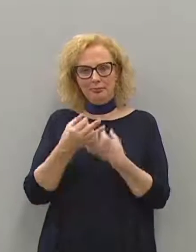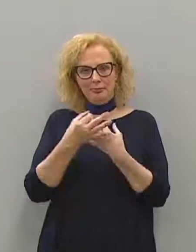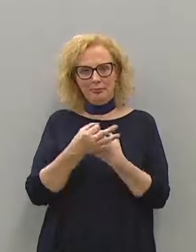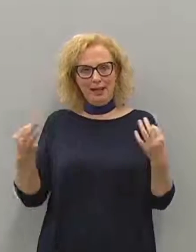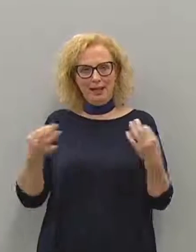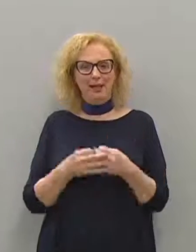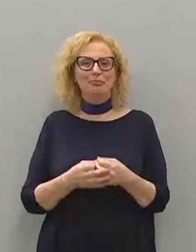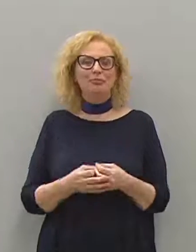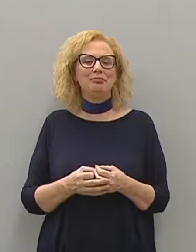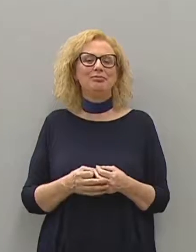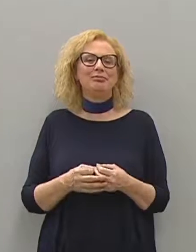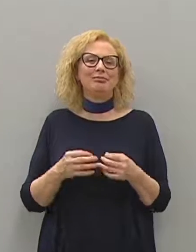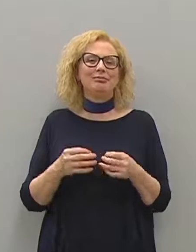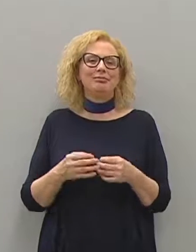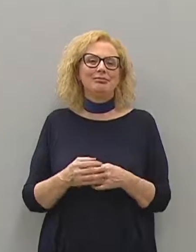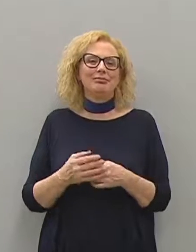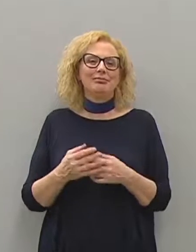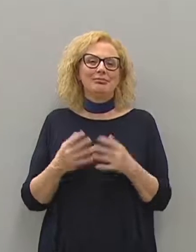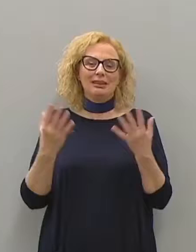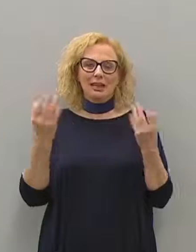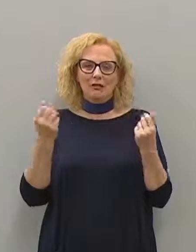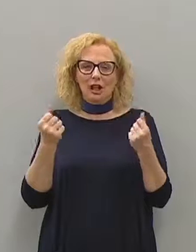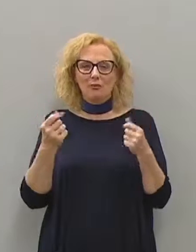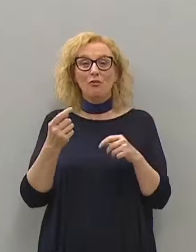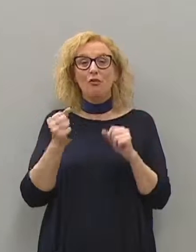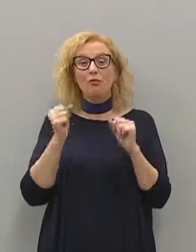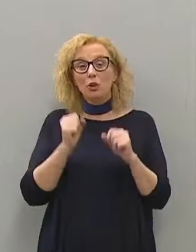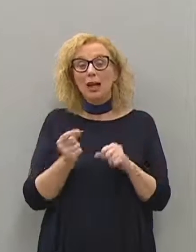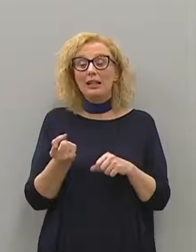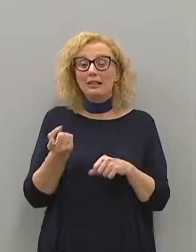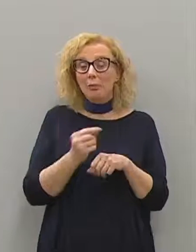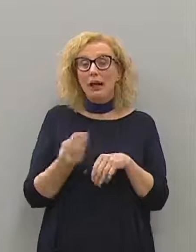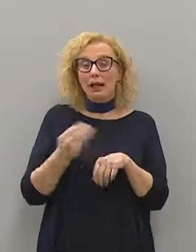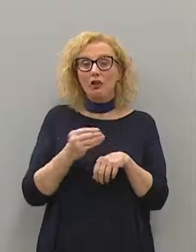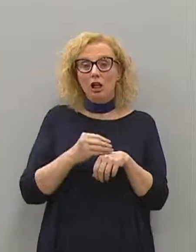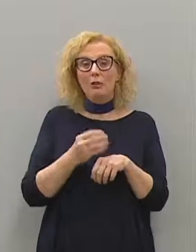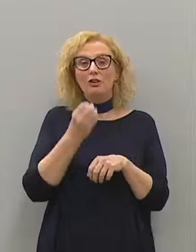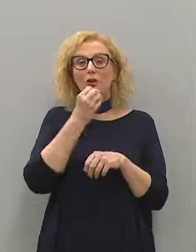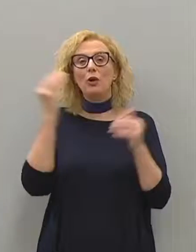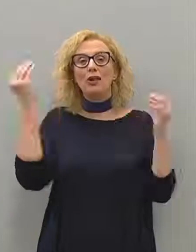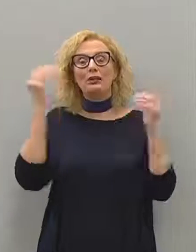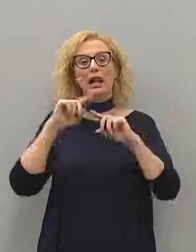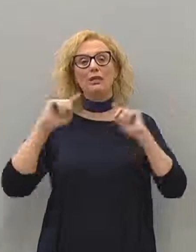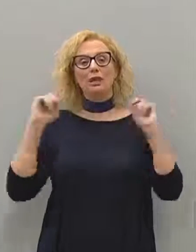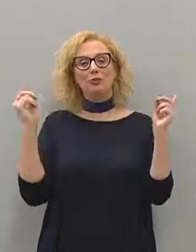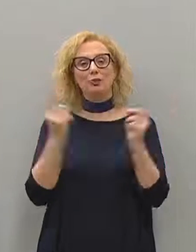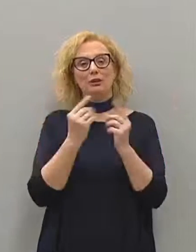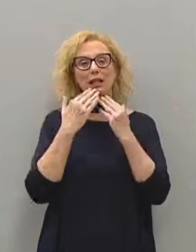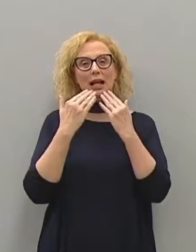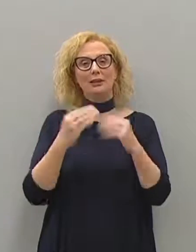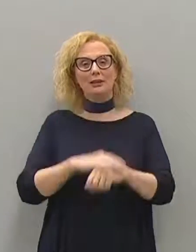lasciamo qui il presidente probabilmente faremo un nuovo aggiornamento domani grazie a tutti buona serata